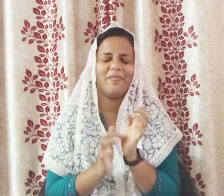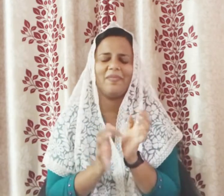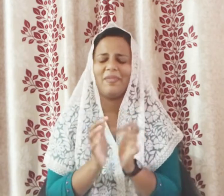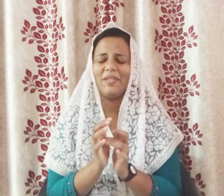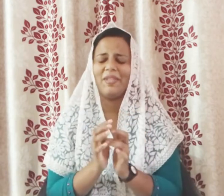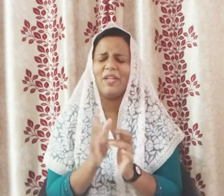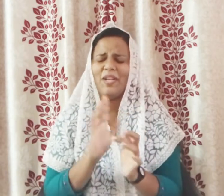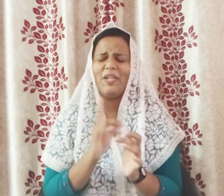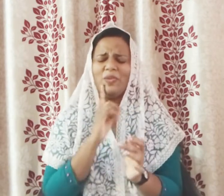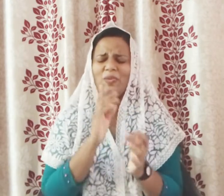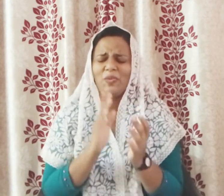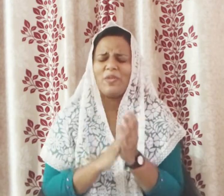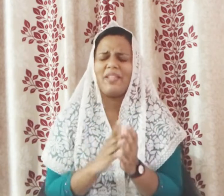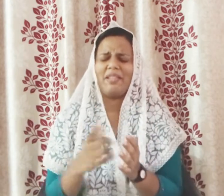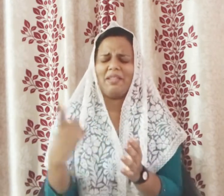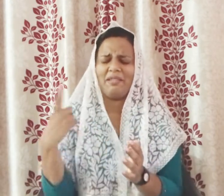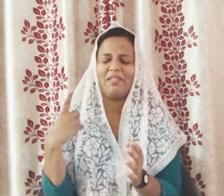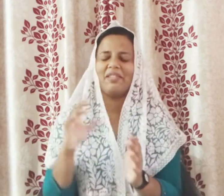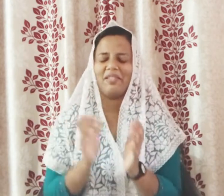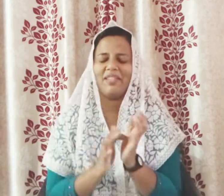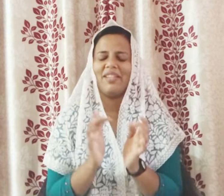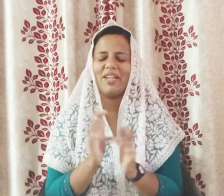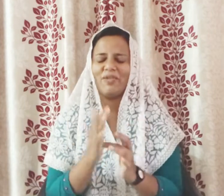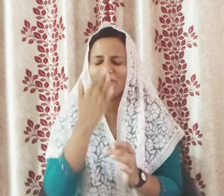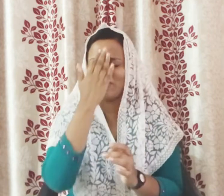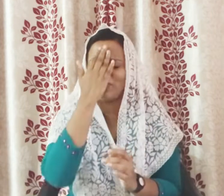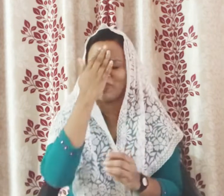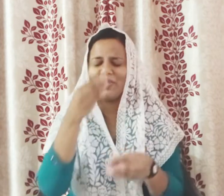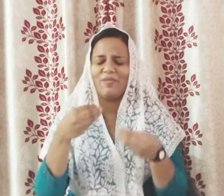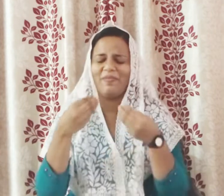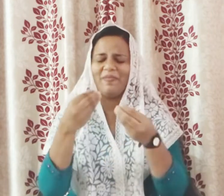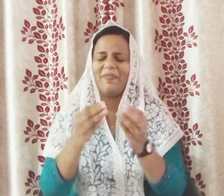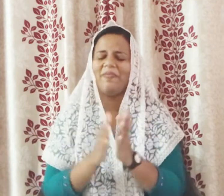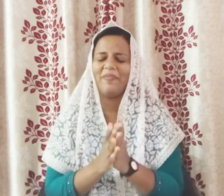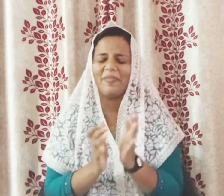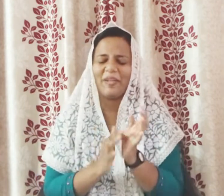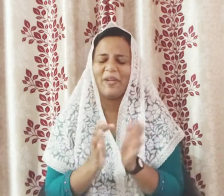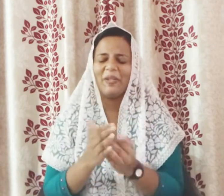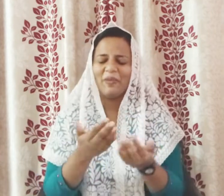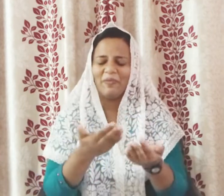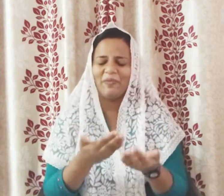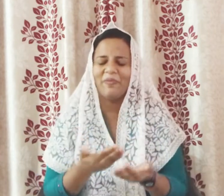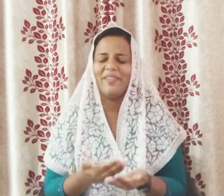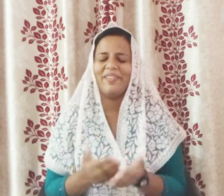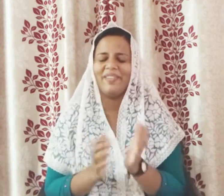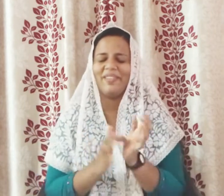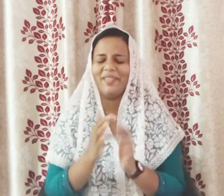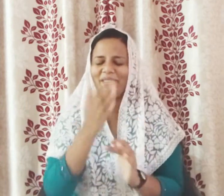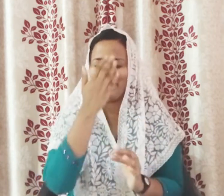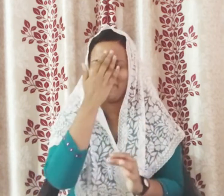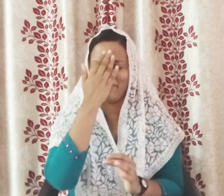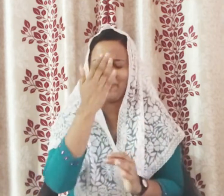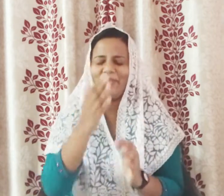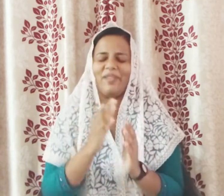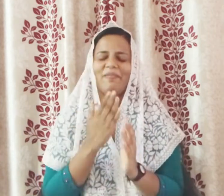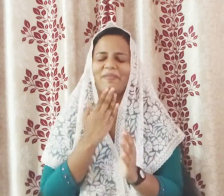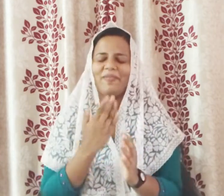കർത്താവേ. അങ്ങ് സ്തുതികളുടെ മധ്യ വാസം ചെയ്യുന്നവനാണല്ലോ. ഞങ്ങൾ അങ്ങേക്ക് സ്തോത്രം പറയുന്ന കർത്താവേ. അങ്ങ് ഞങ്ങളുടെ നടുവിലേക്ക് ഇറങ്ങി വന്നിരിക്കുന്നതിനായിട്ട് ഞങ്ങൾ നന്ദി